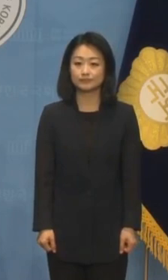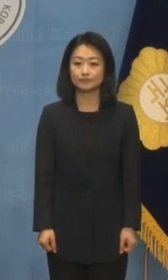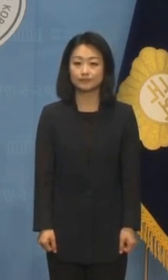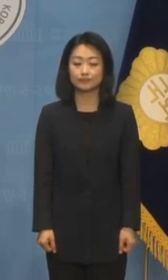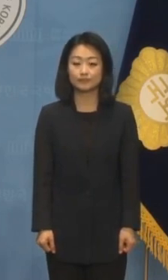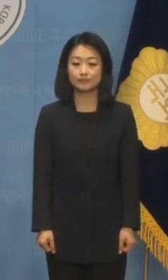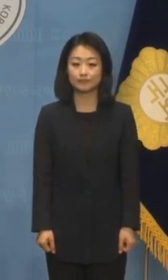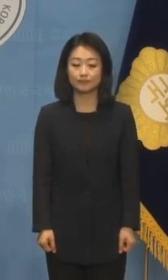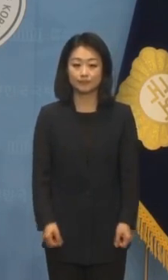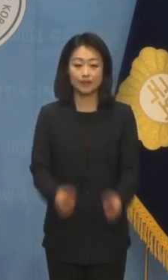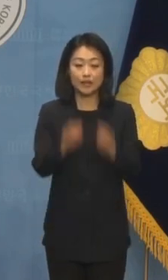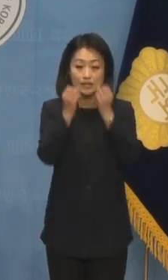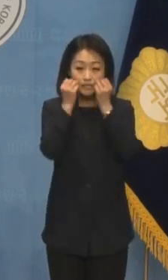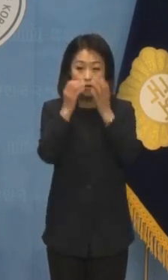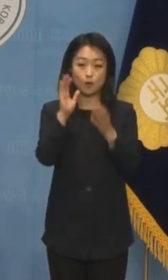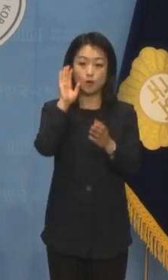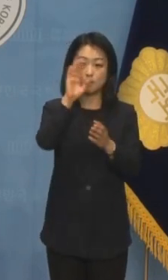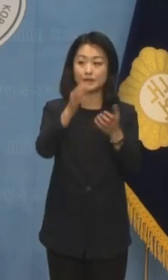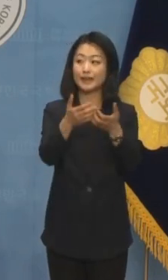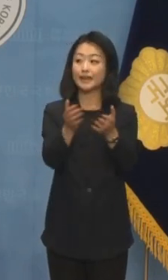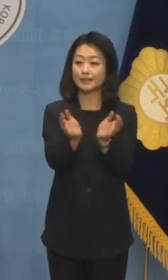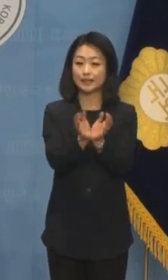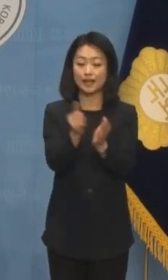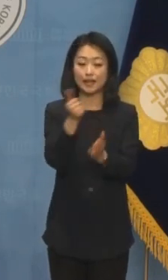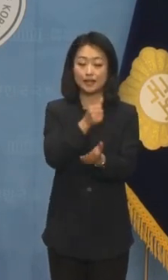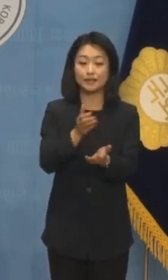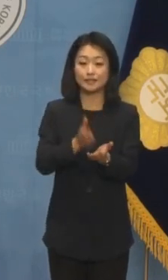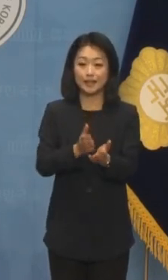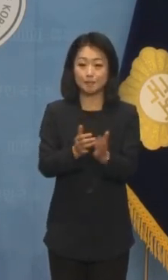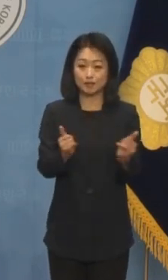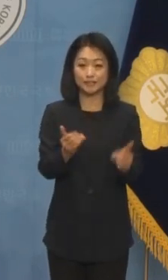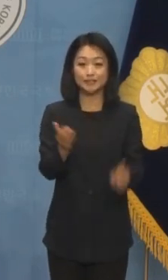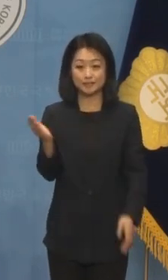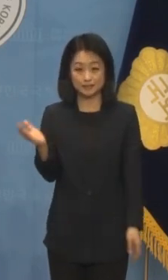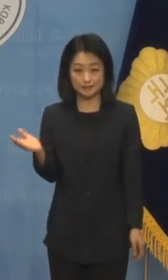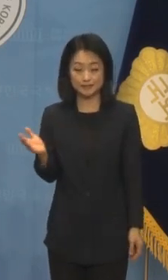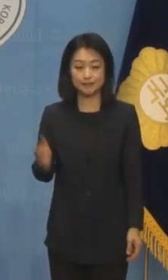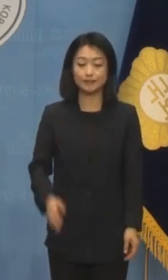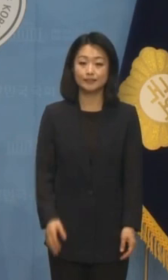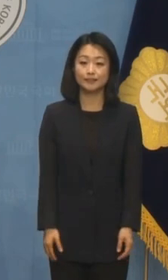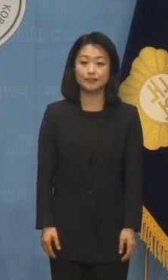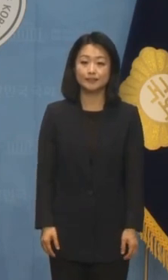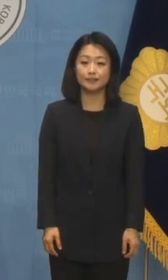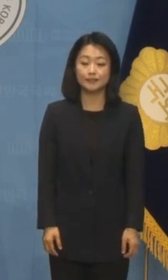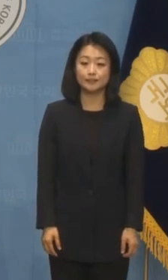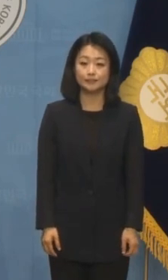네, 새로운 미래 수석 대변인 최성입니다.